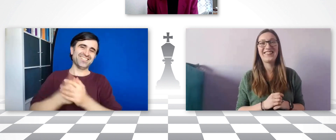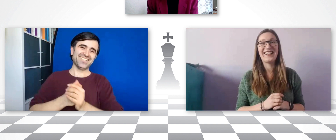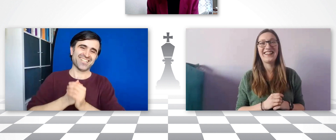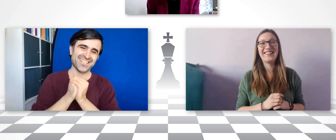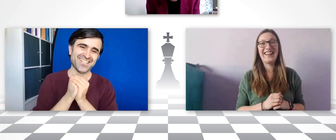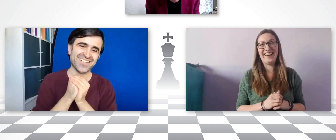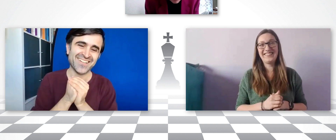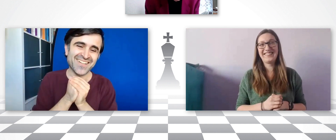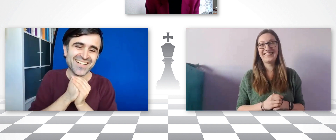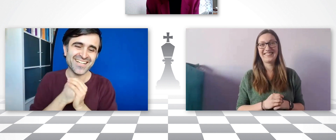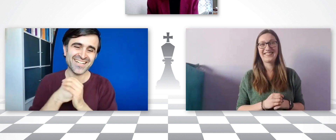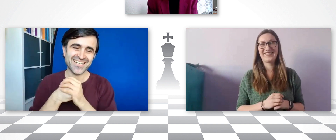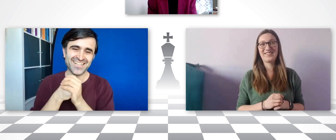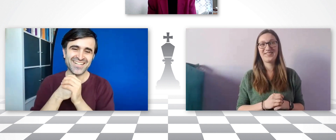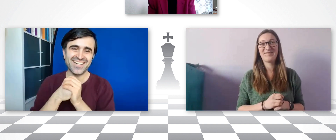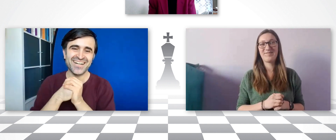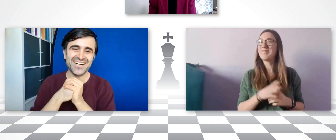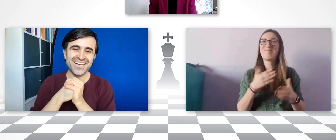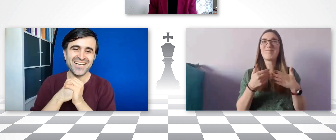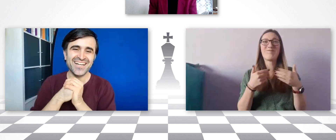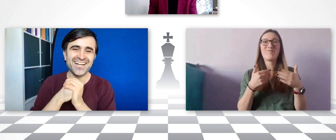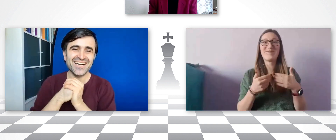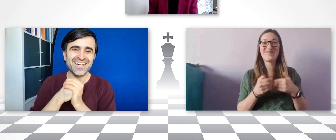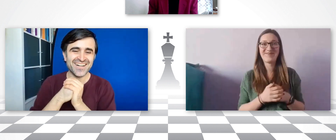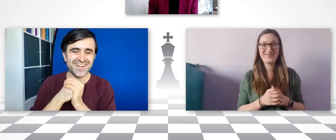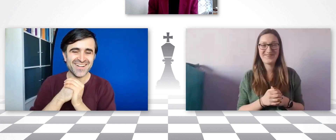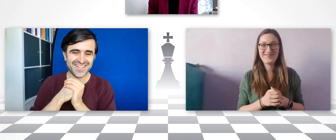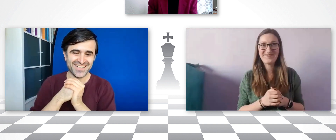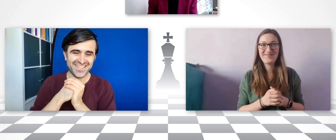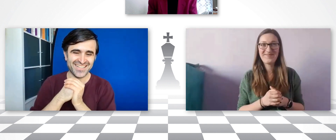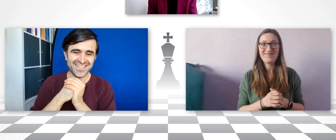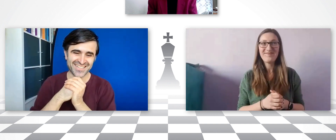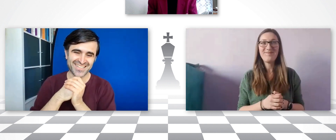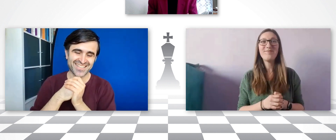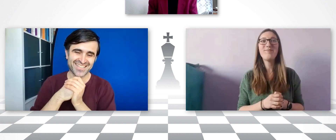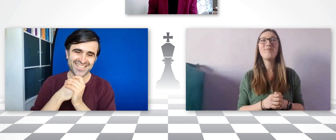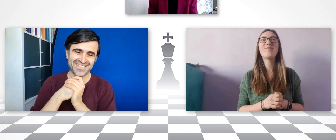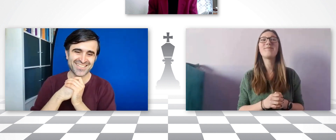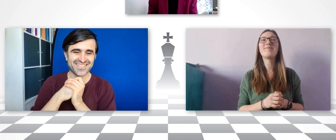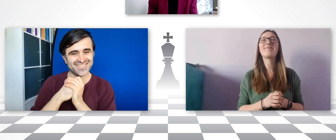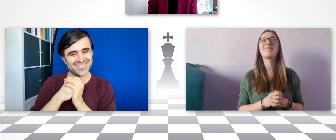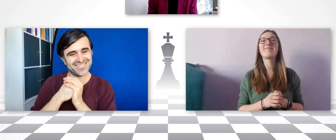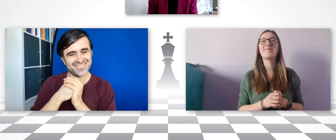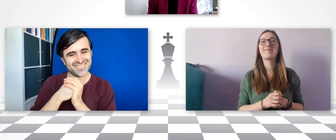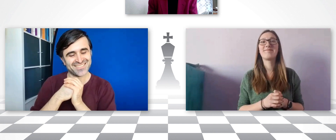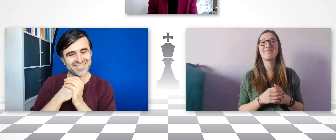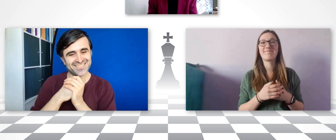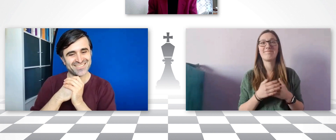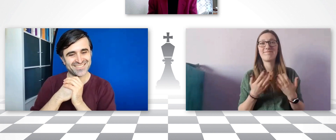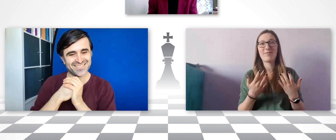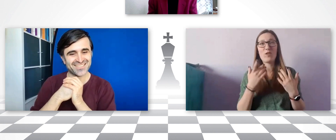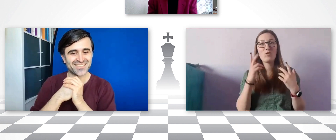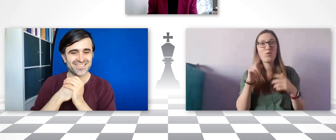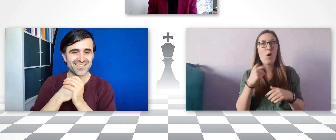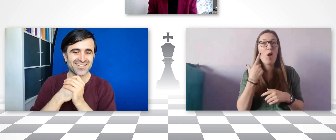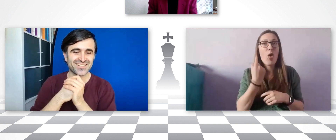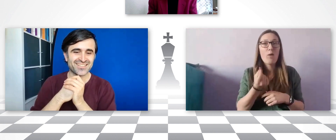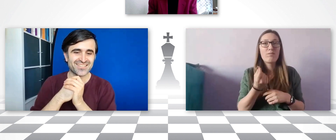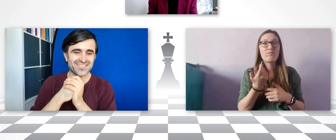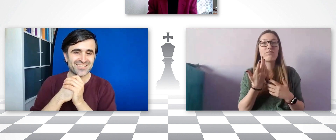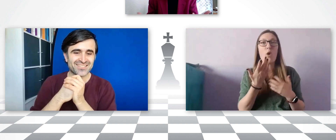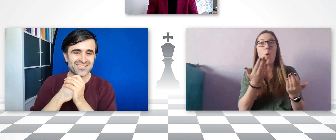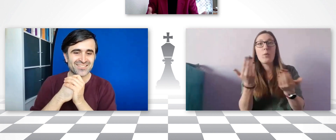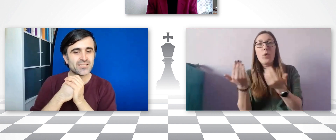is ook. Ja, dat maakt niet uit. Zeg, oké. Heb je nog een leuke oproep voor